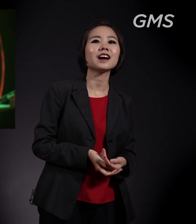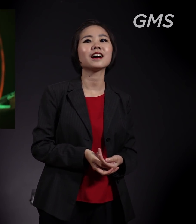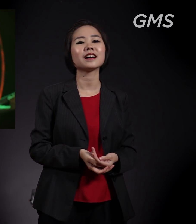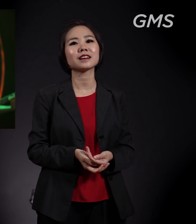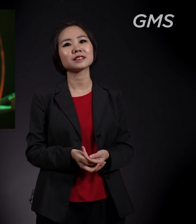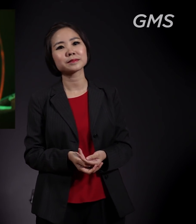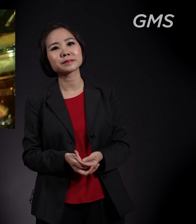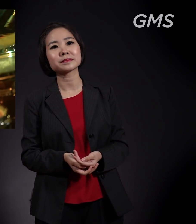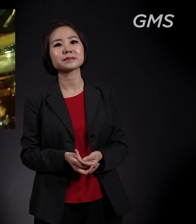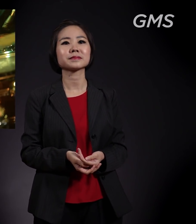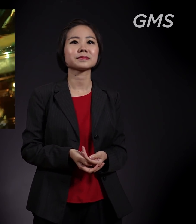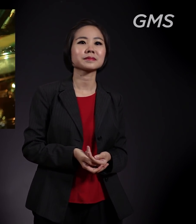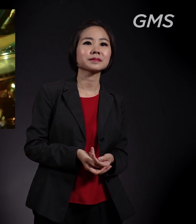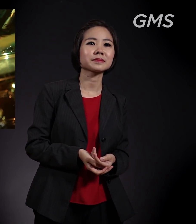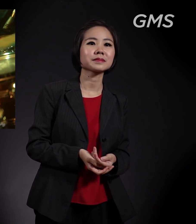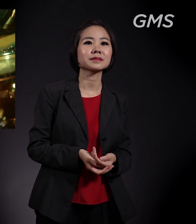segalanya.